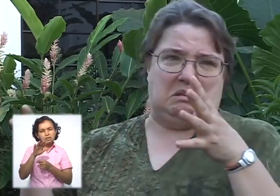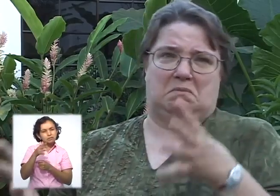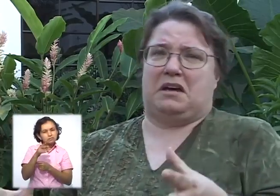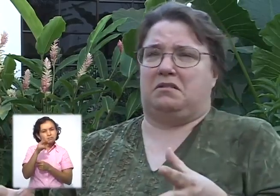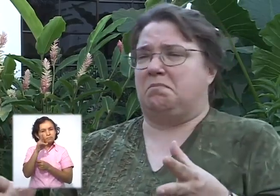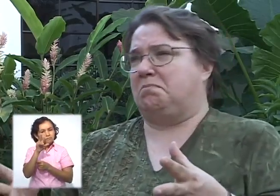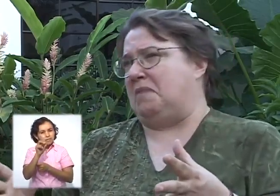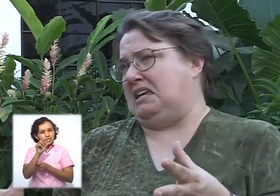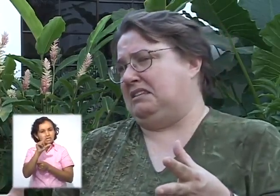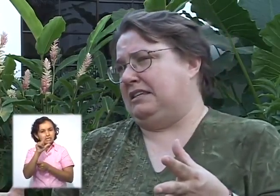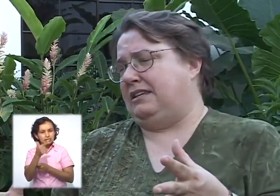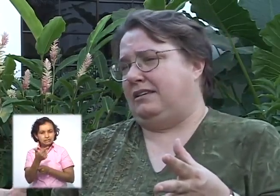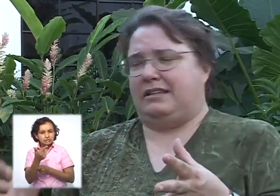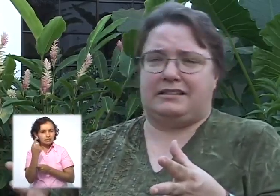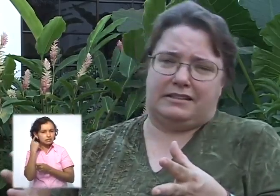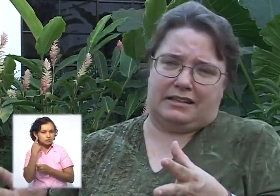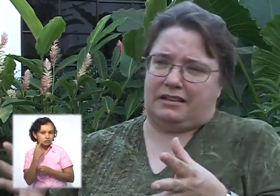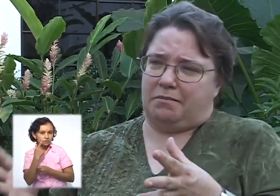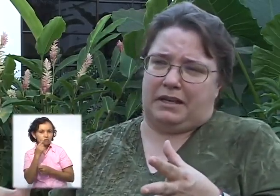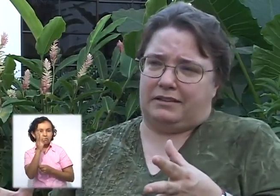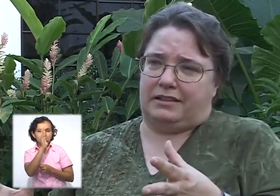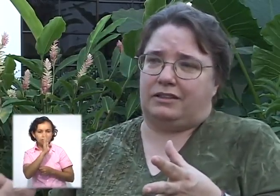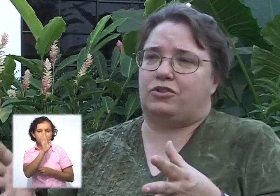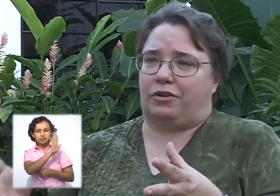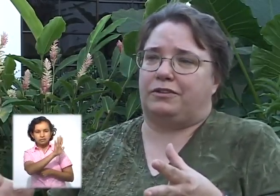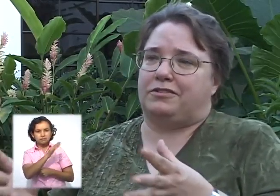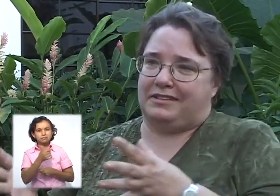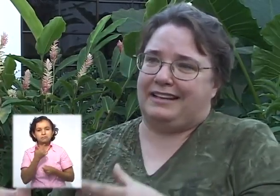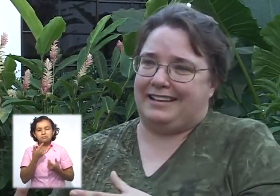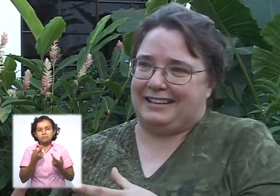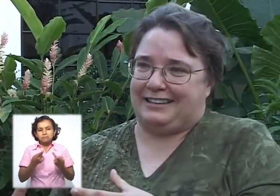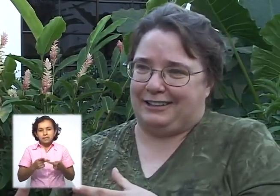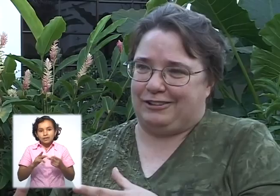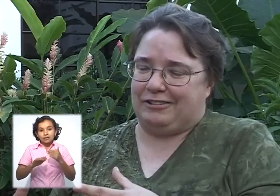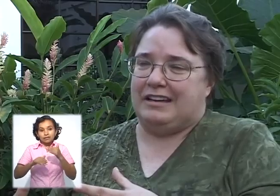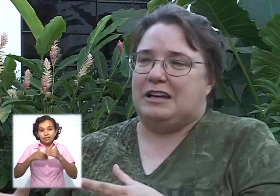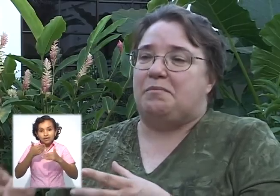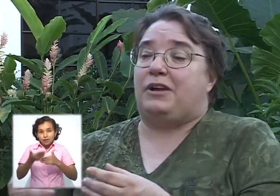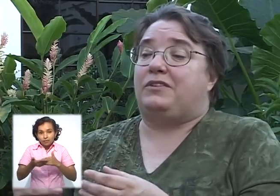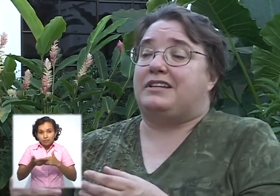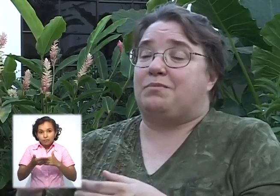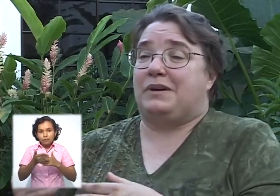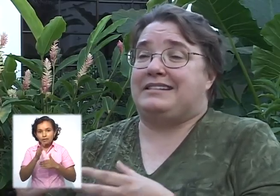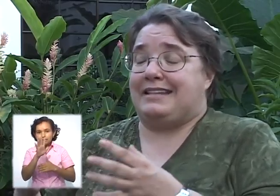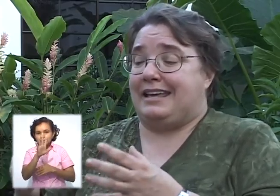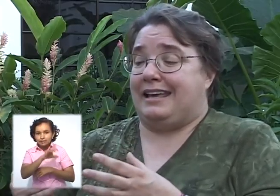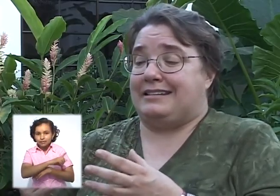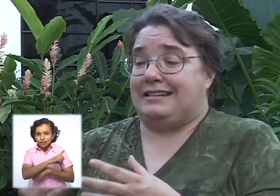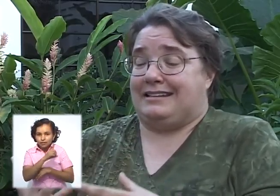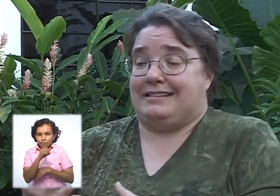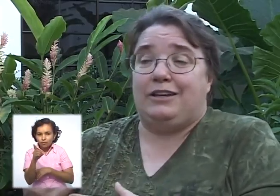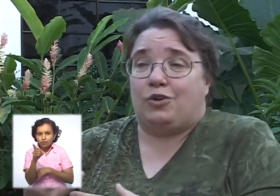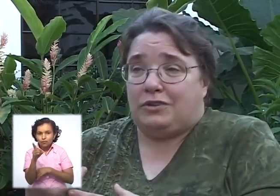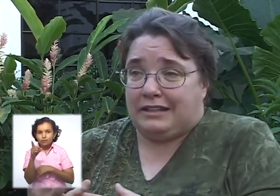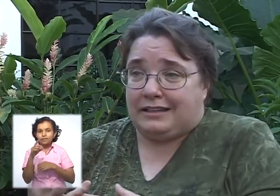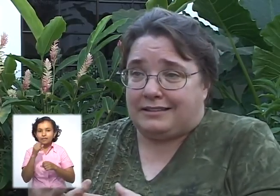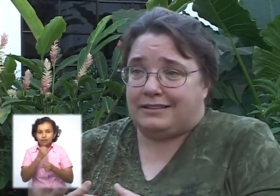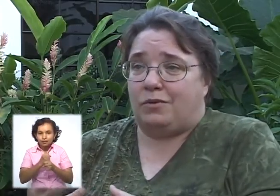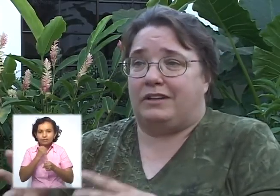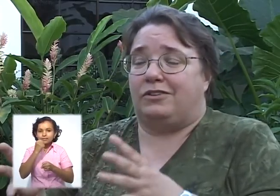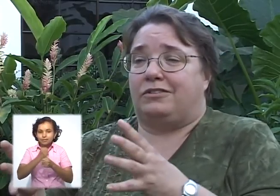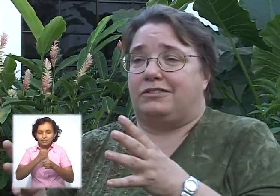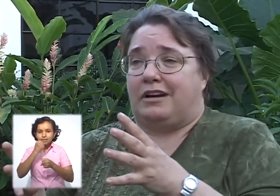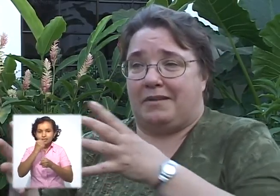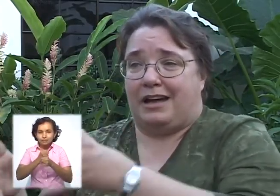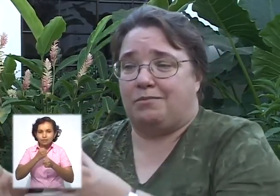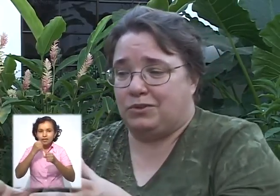y 17, 20 sordos del Atlántico. Pero después de estos cinco días,